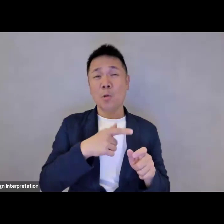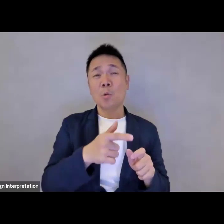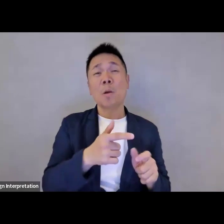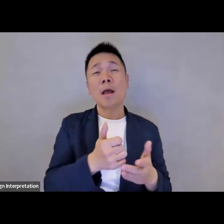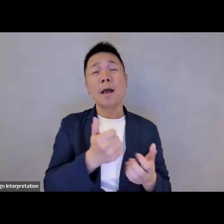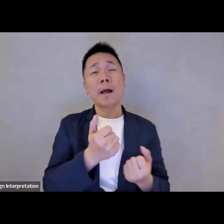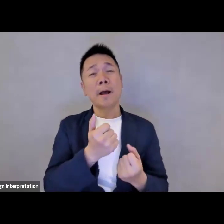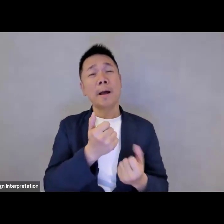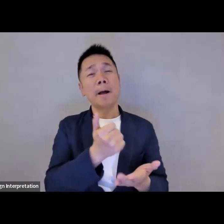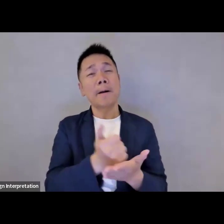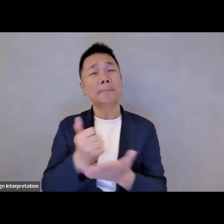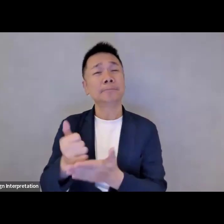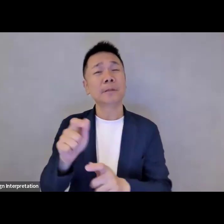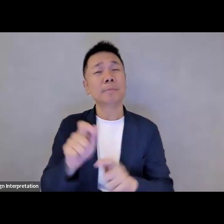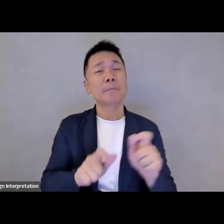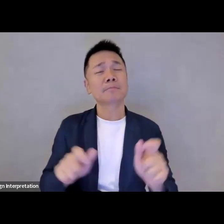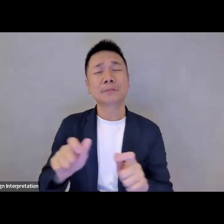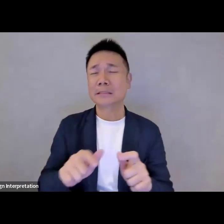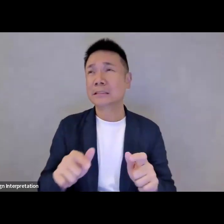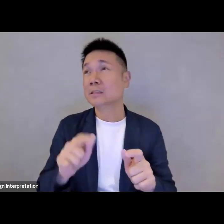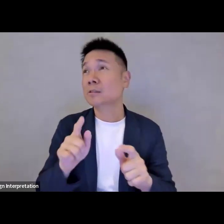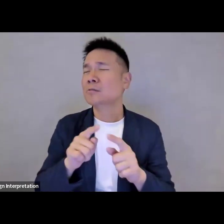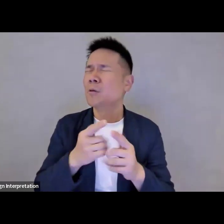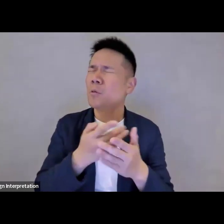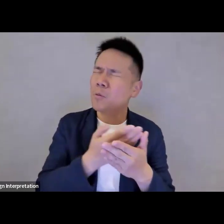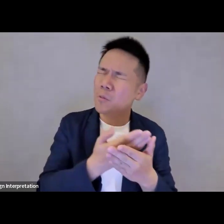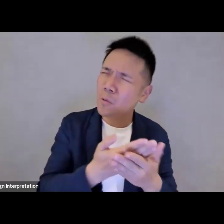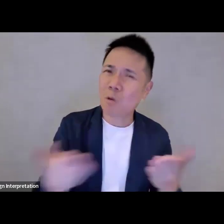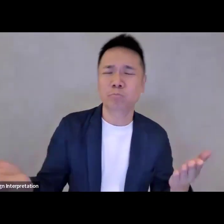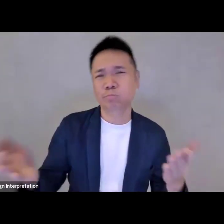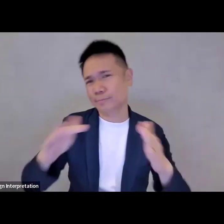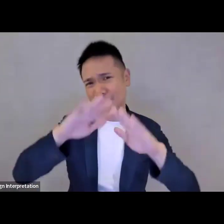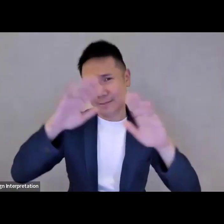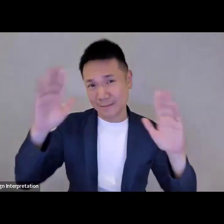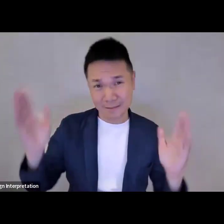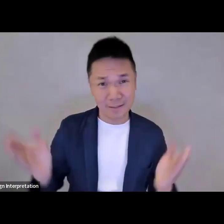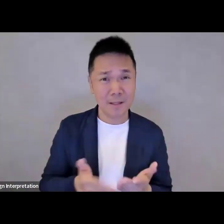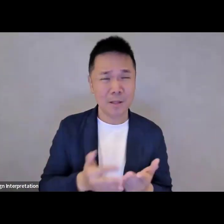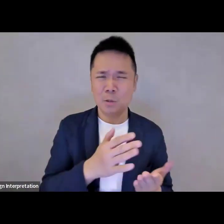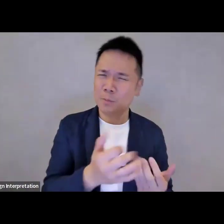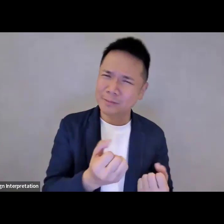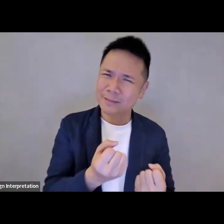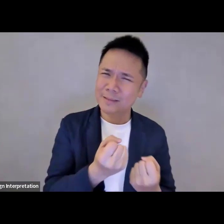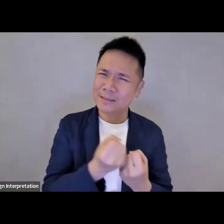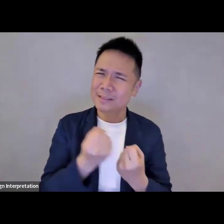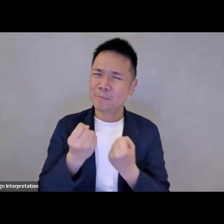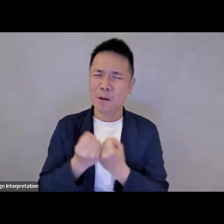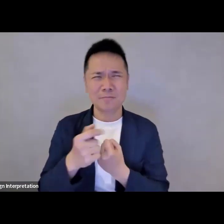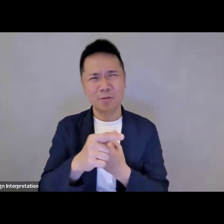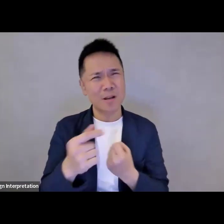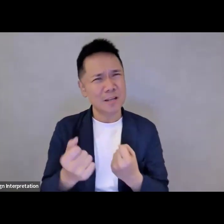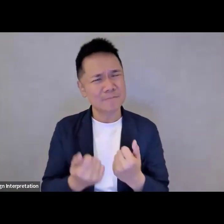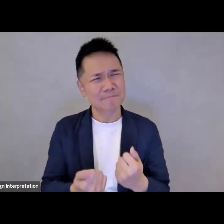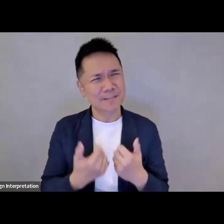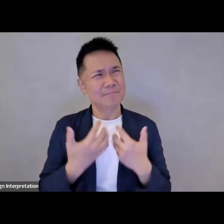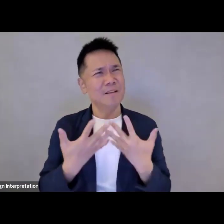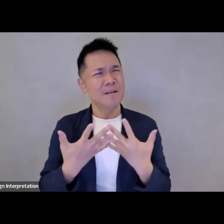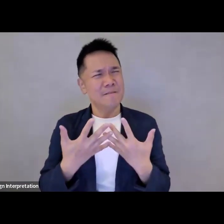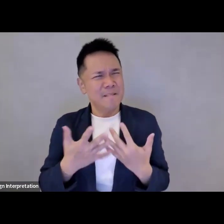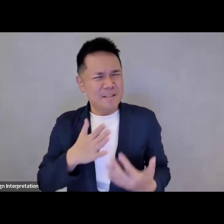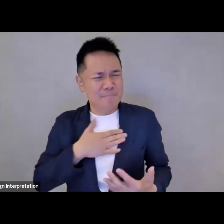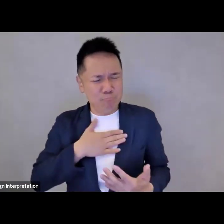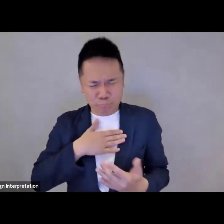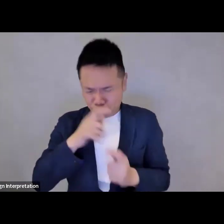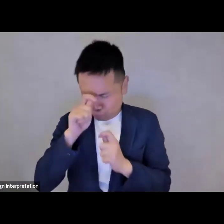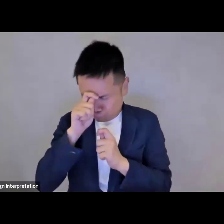我知道你会在那边，你会给我们光向，给我们方向，你领导